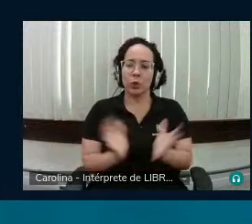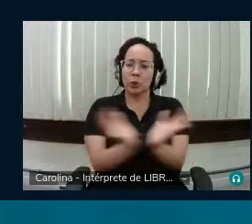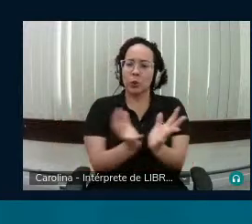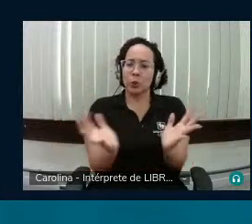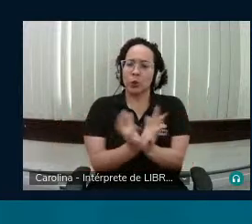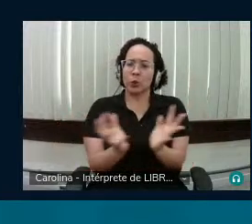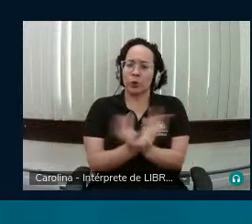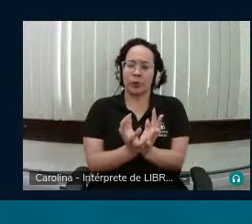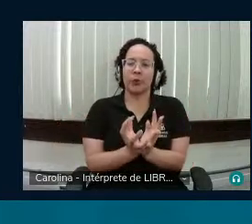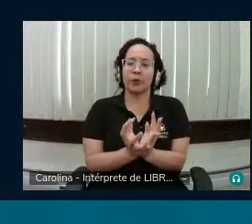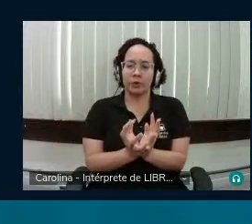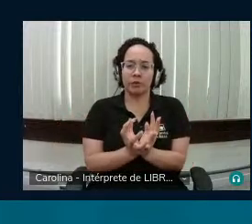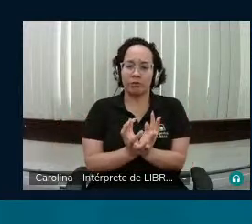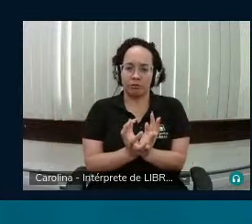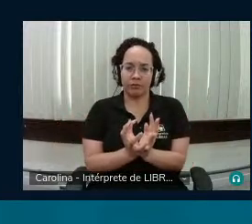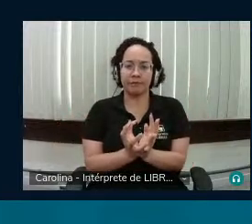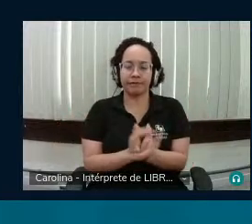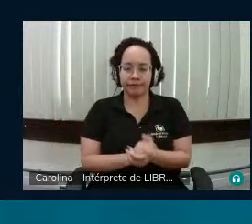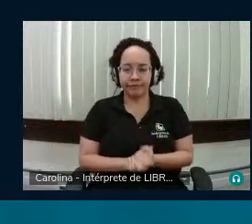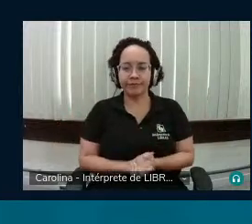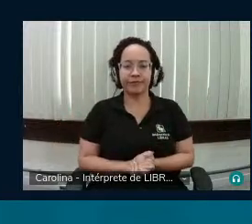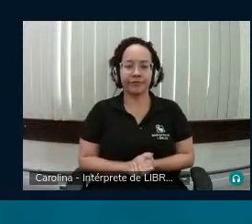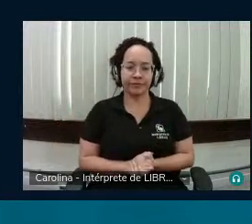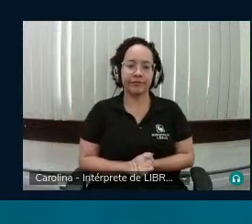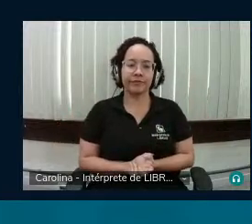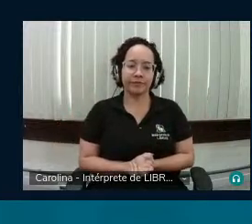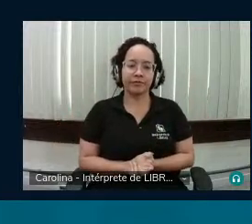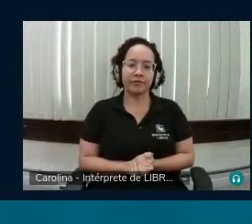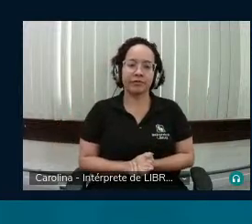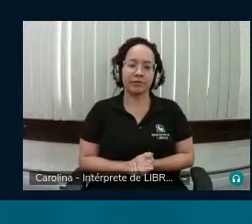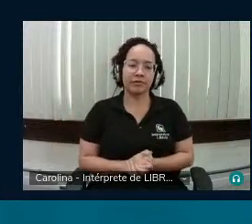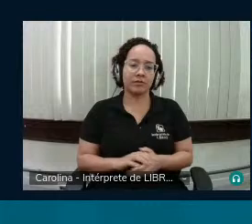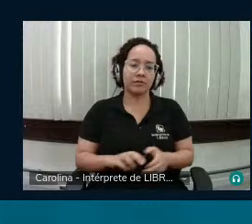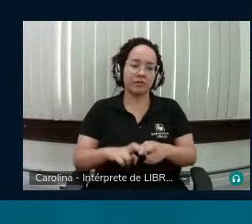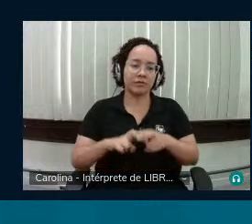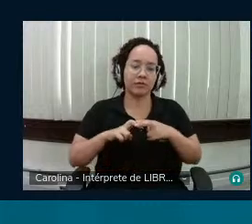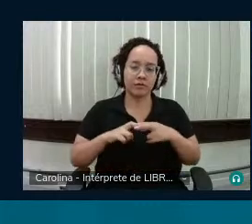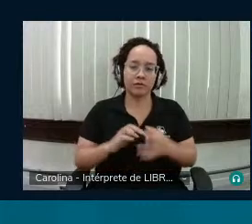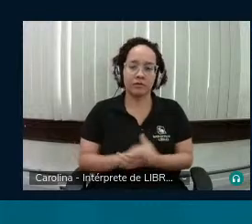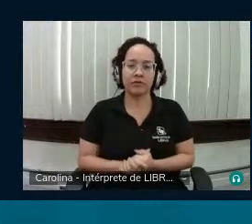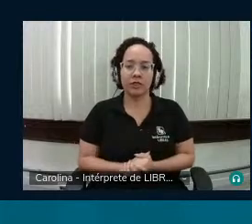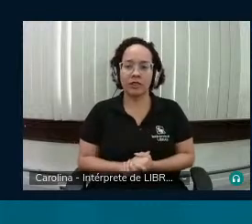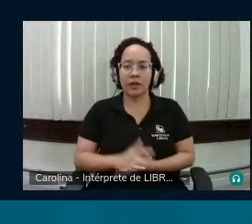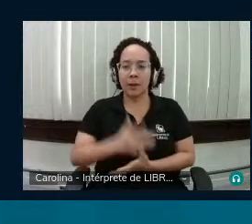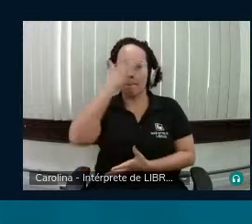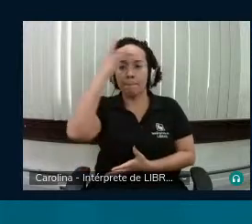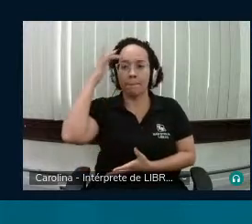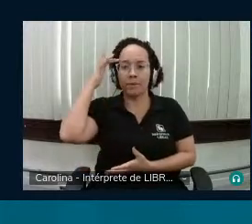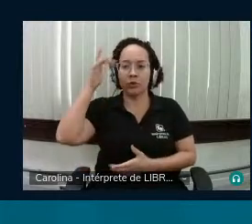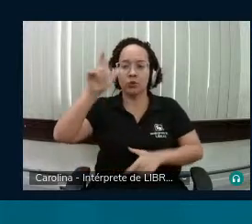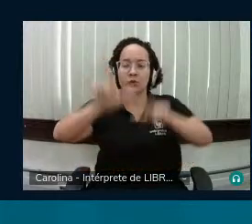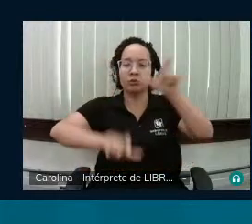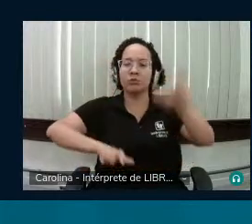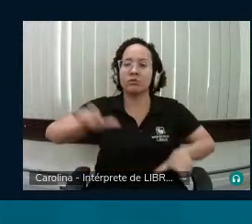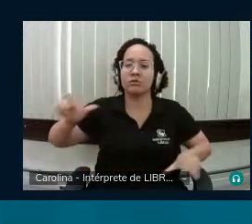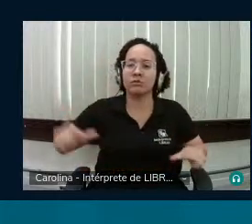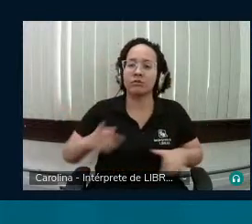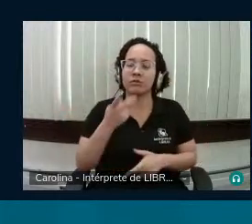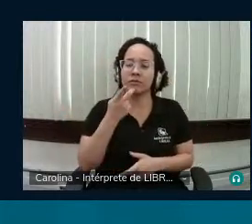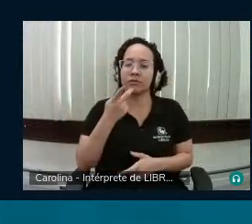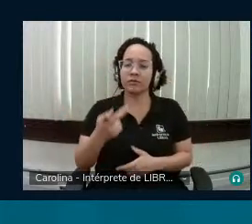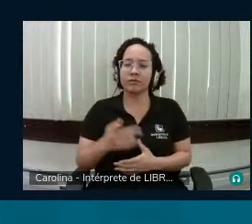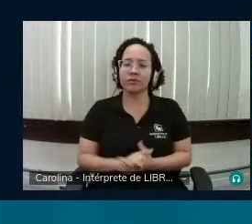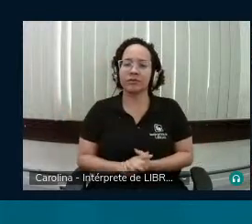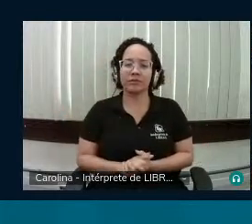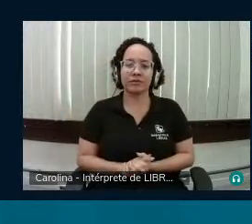por decisões coletivas. As pessoas estão falando que também no YouTube está bastante